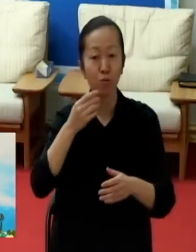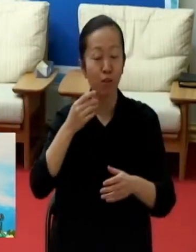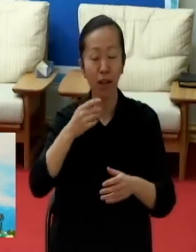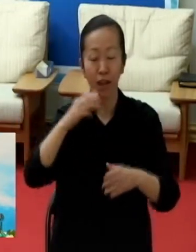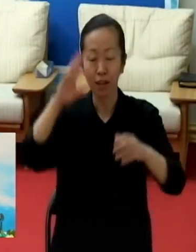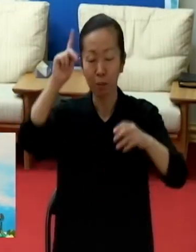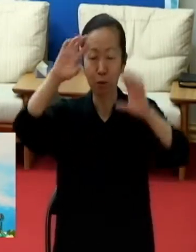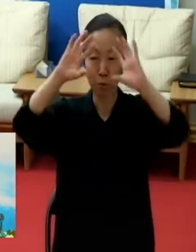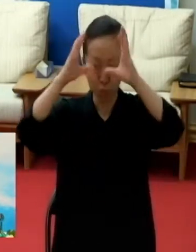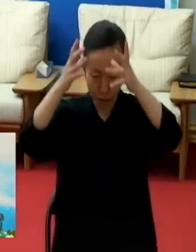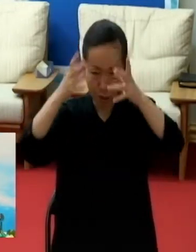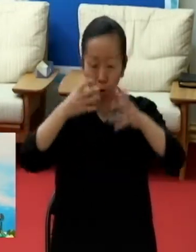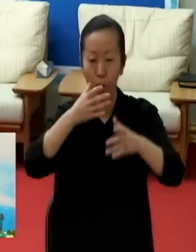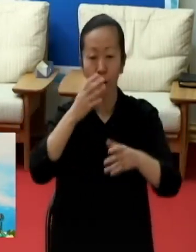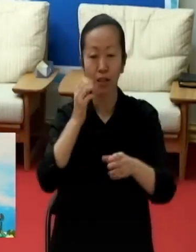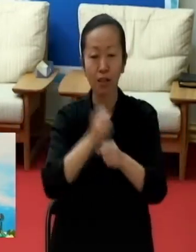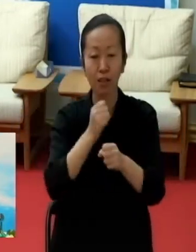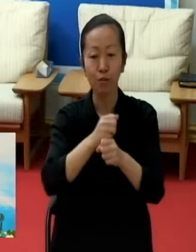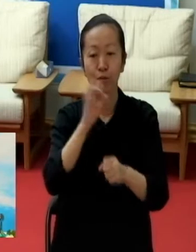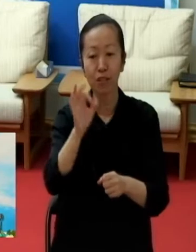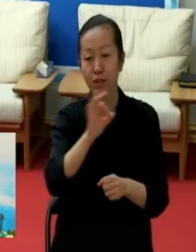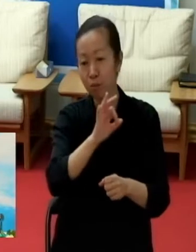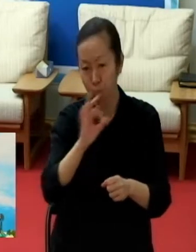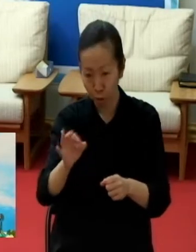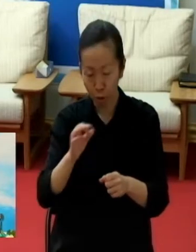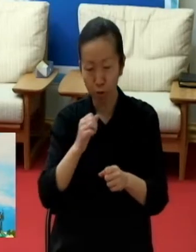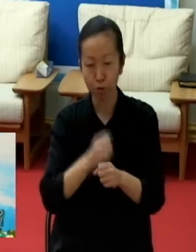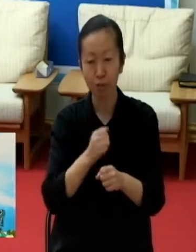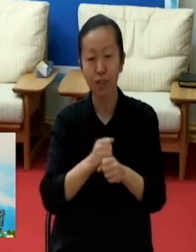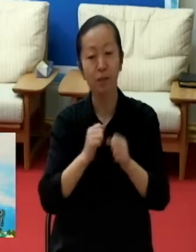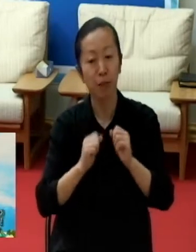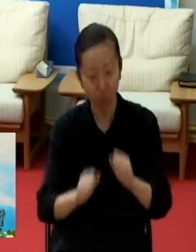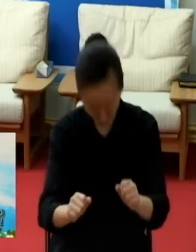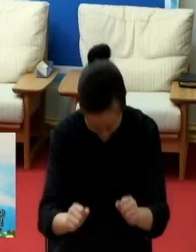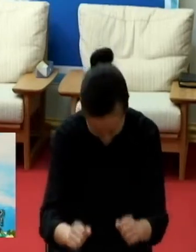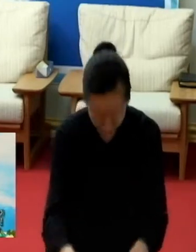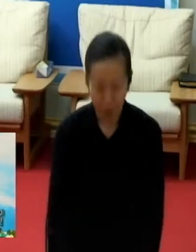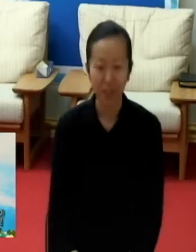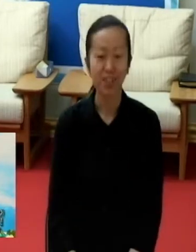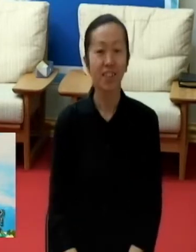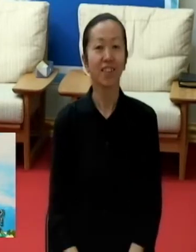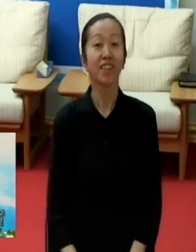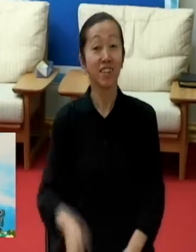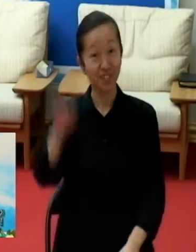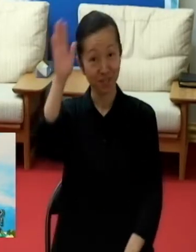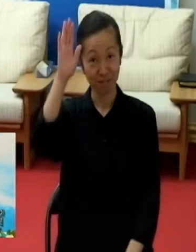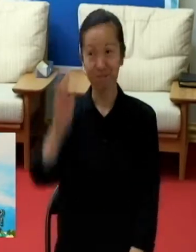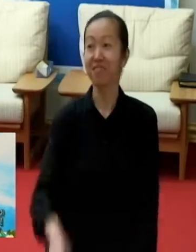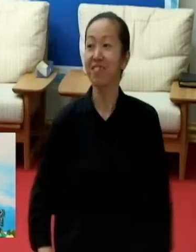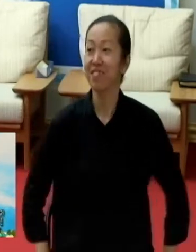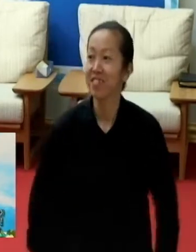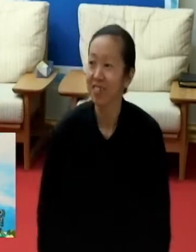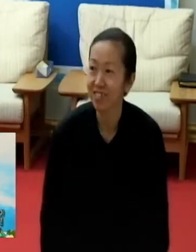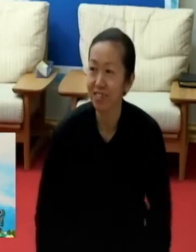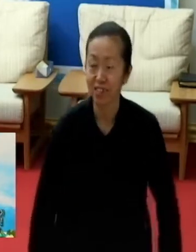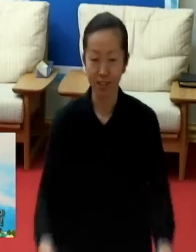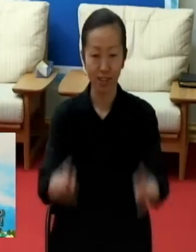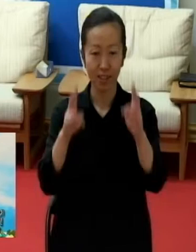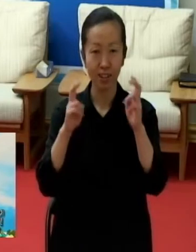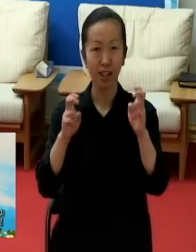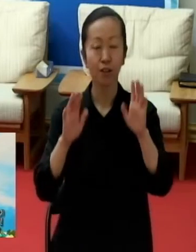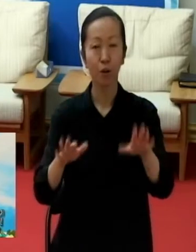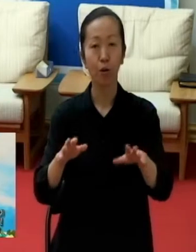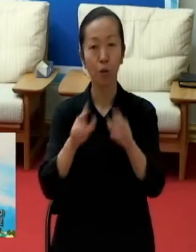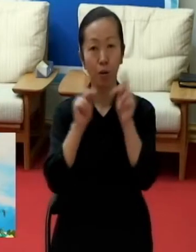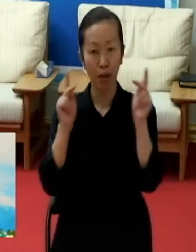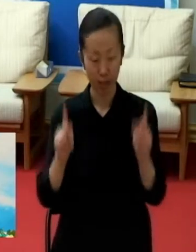오늘 제목이 그리스도 예수의 흔적을 가진 자란 제목으로 말씀을 드립니다. 今日の課題はキリストイエスの焼き印を帯び